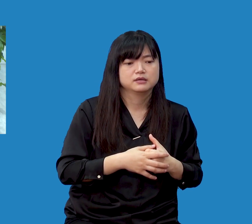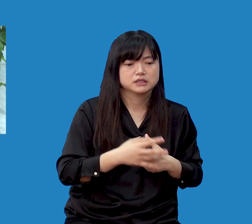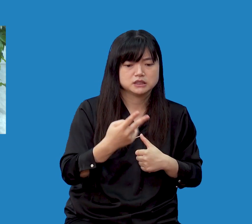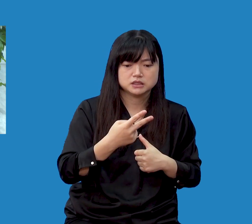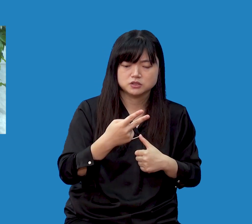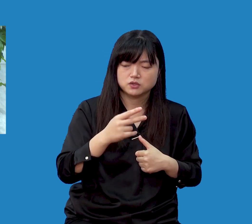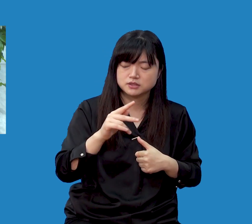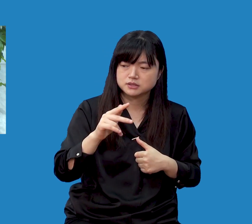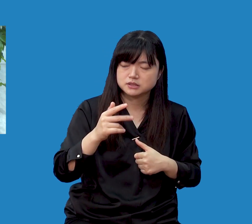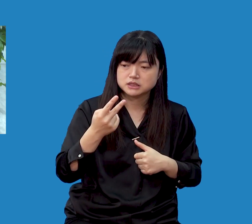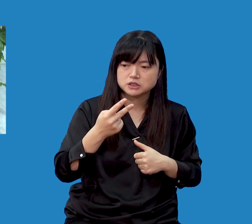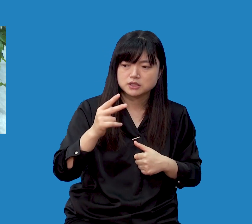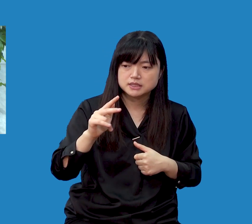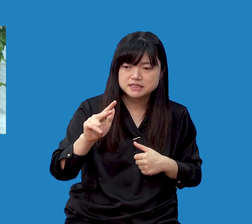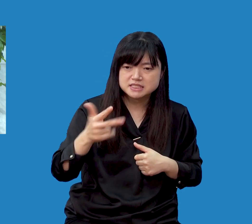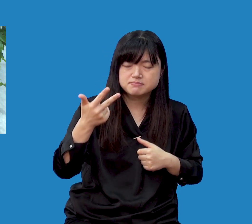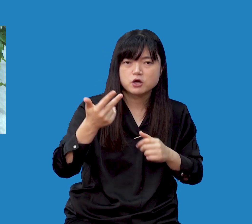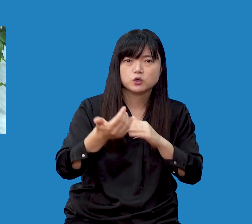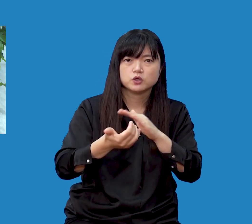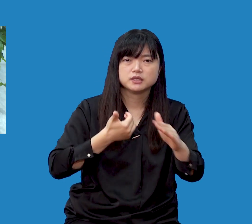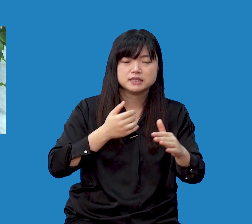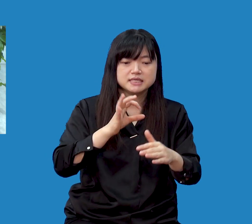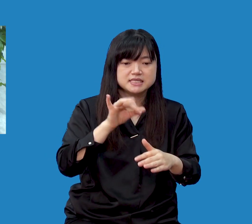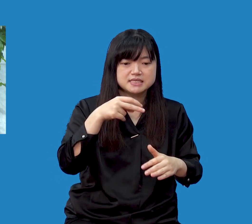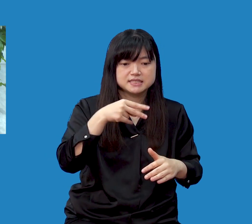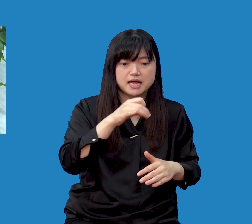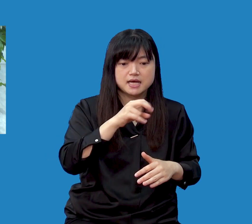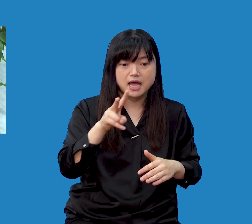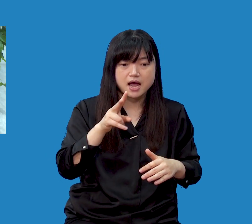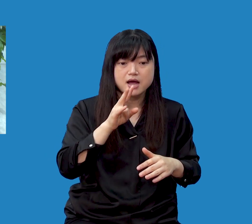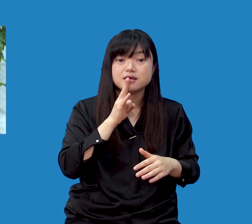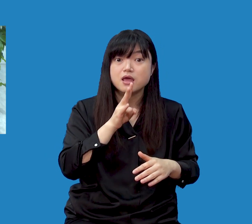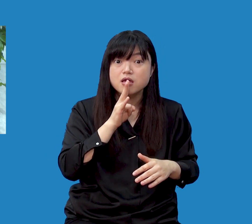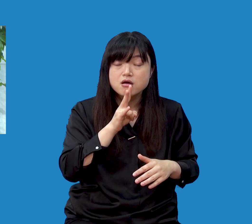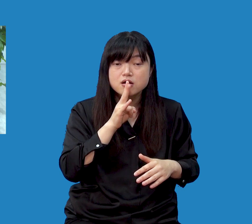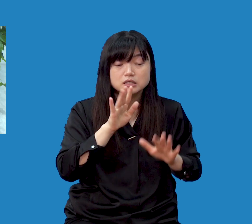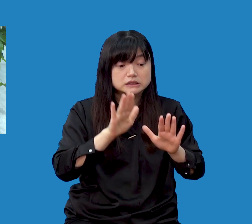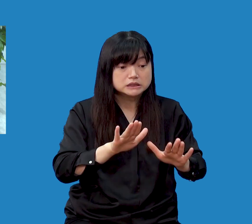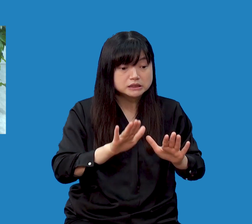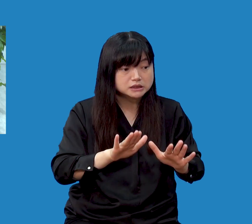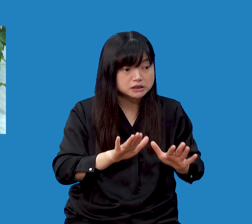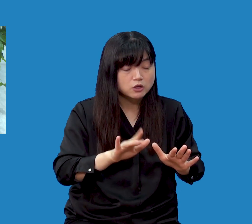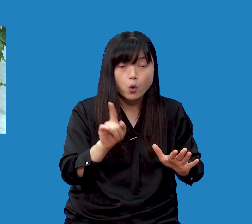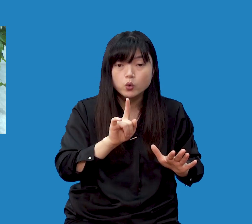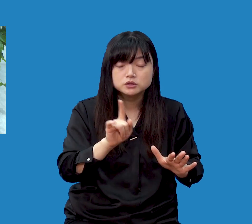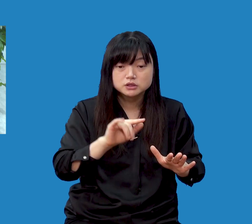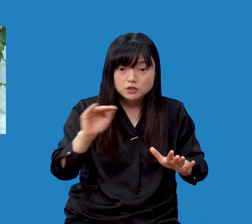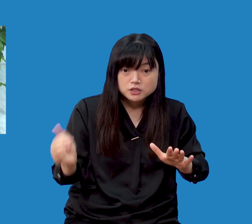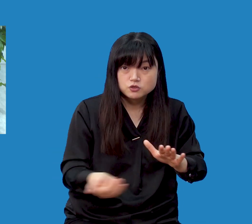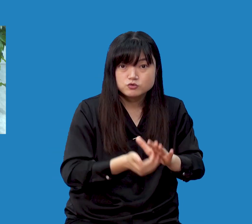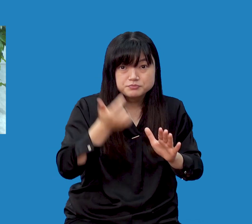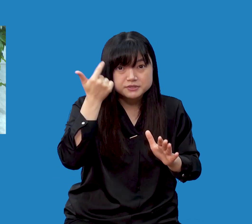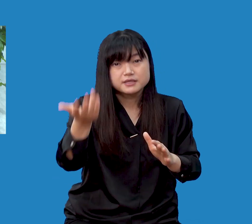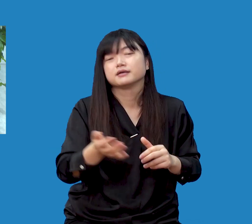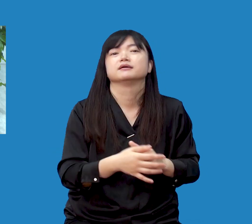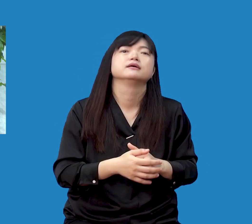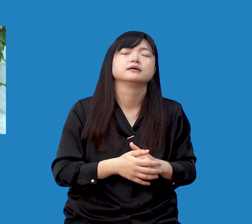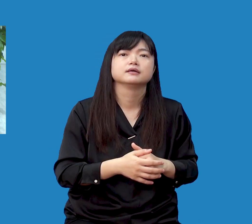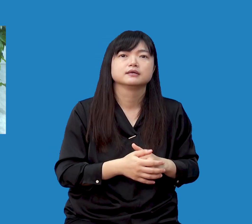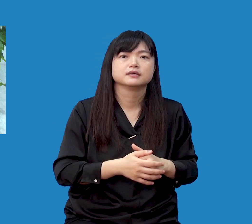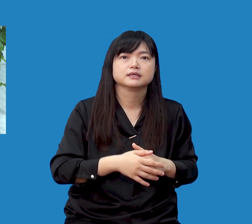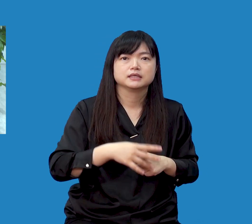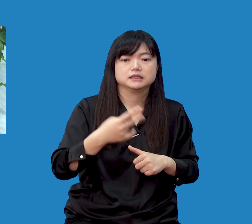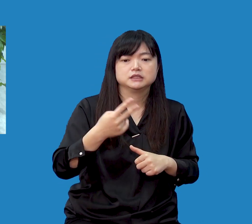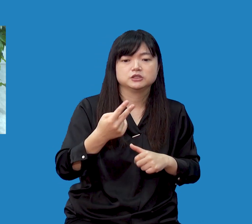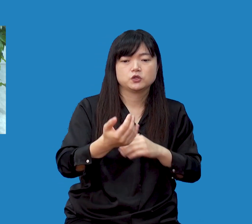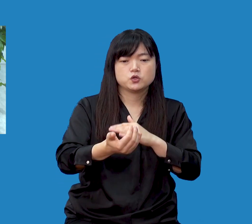2700년 전에 이사야의 이 예언이 어디에서 성취가 되었습니까?